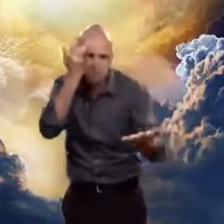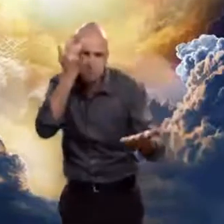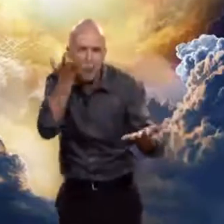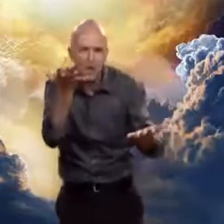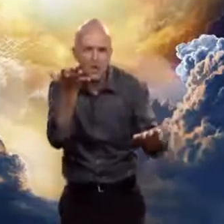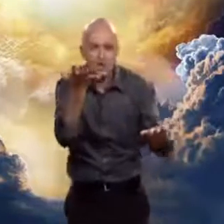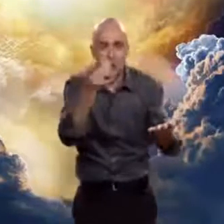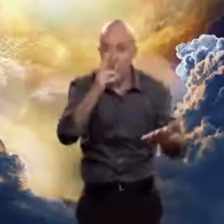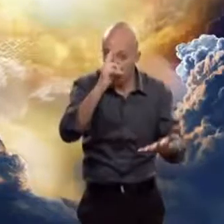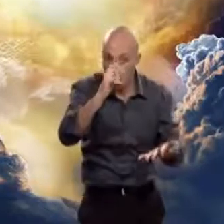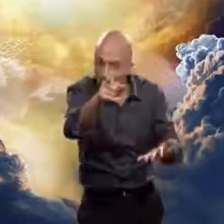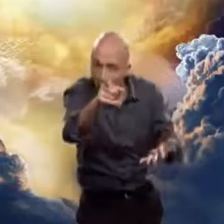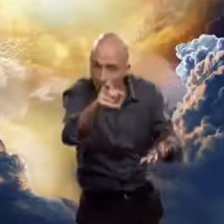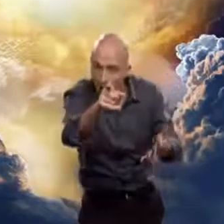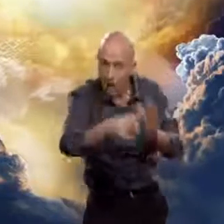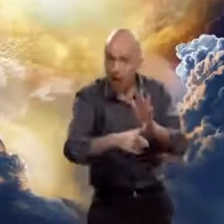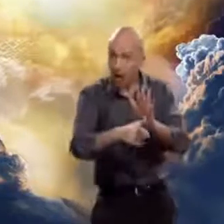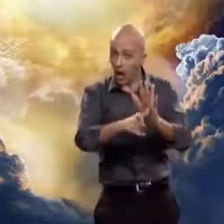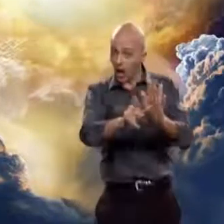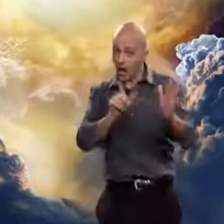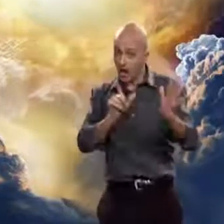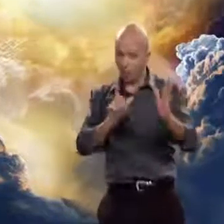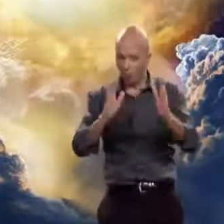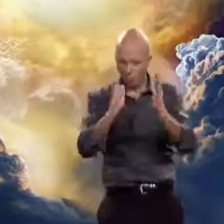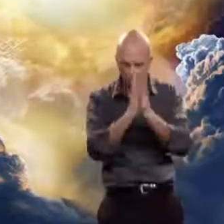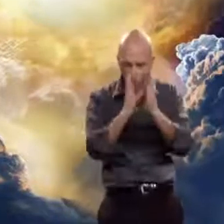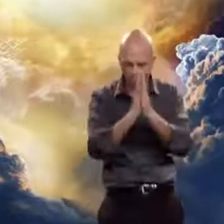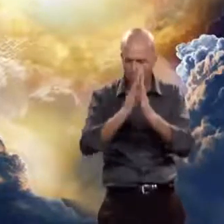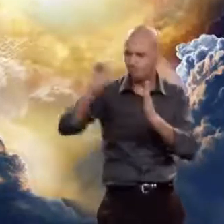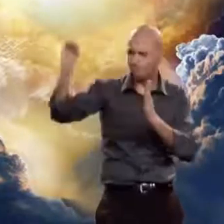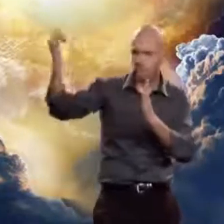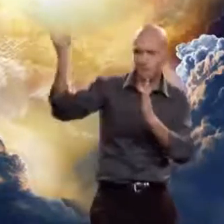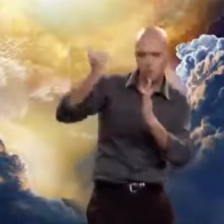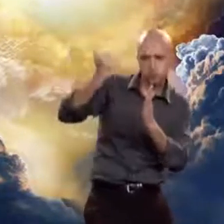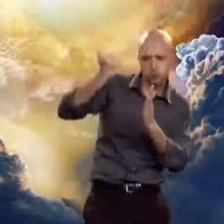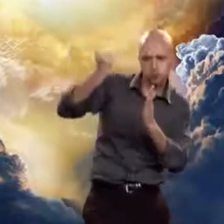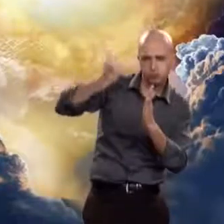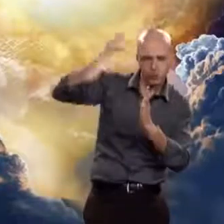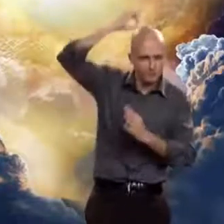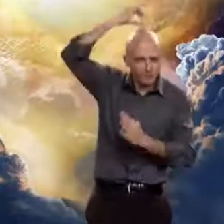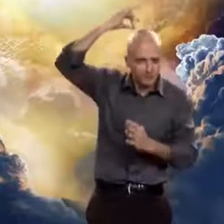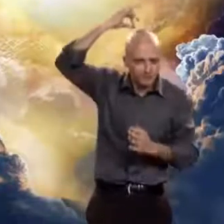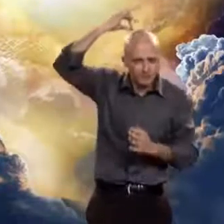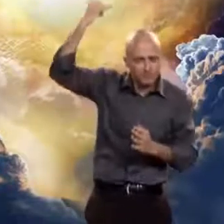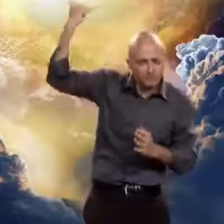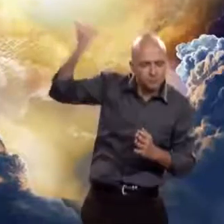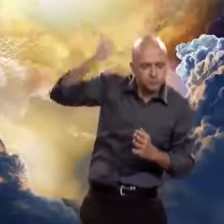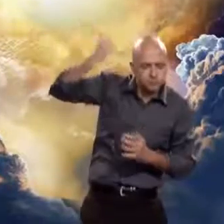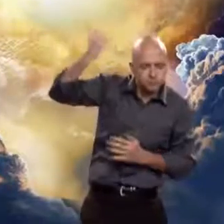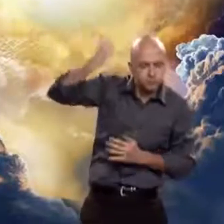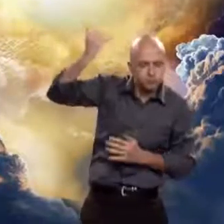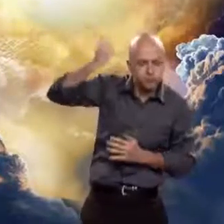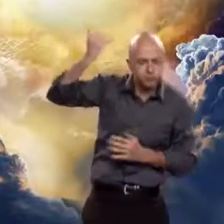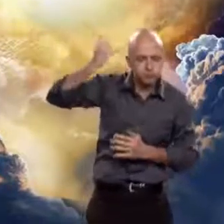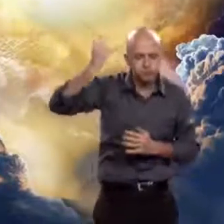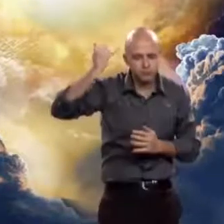no jardim de Deus. Devem produzir frutos. Essas pessoas estão registradas nos livros do céu como ocupando em